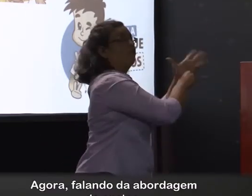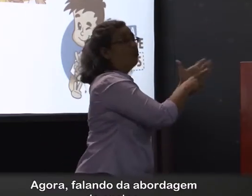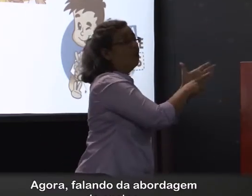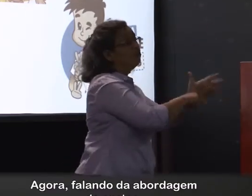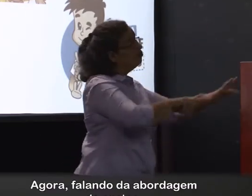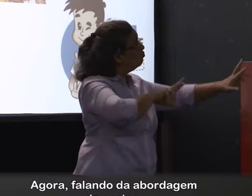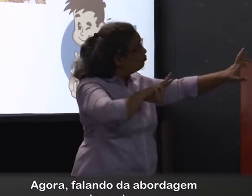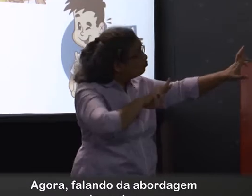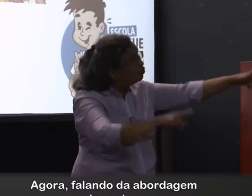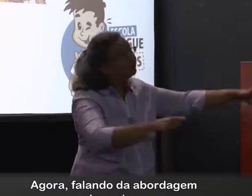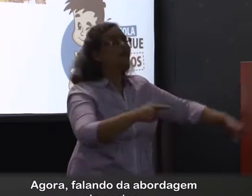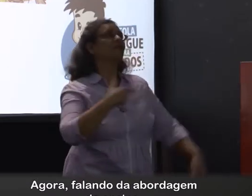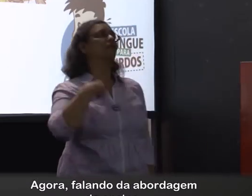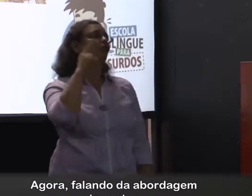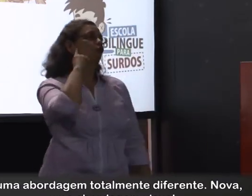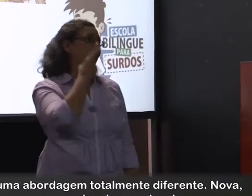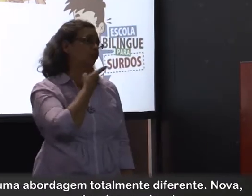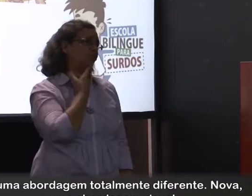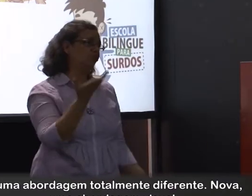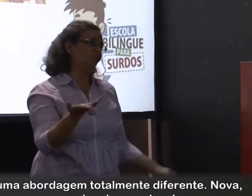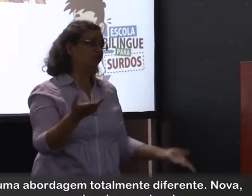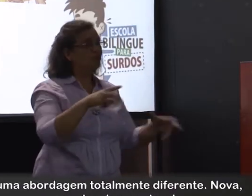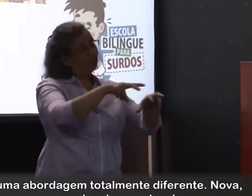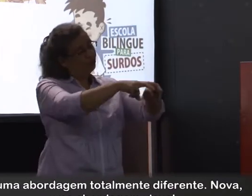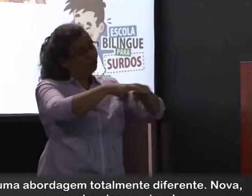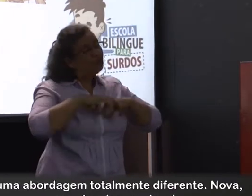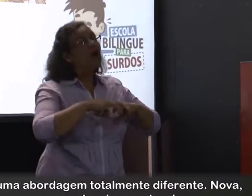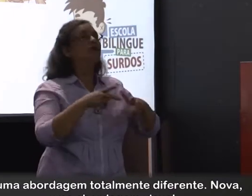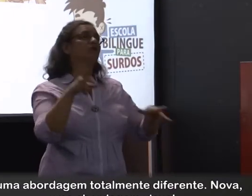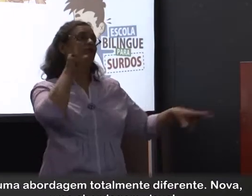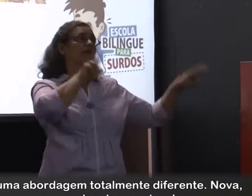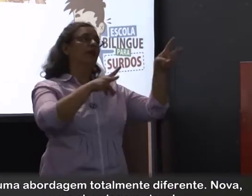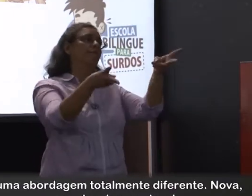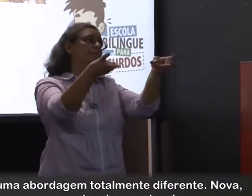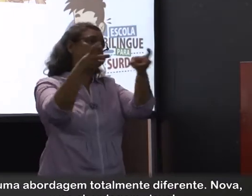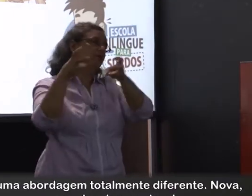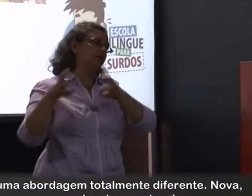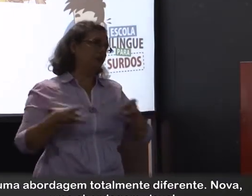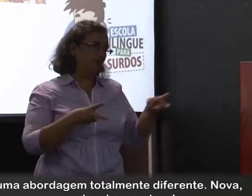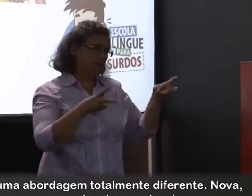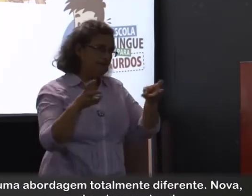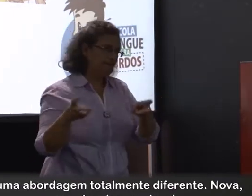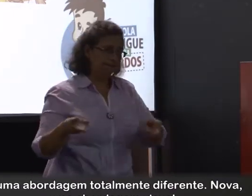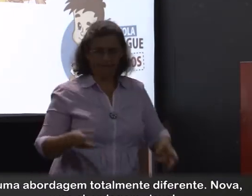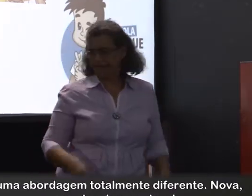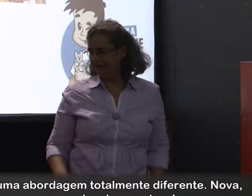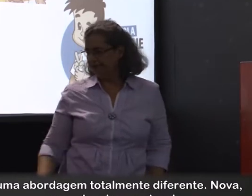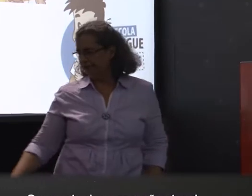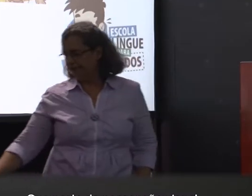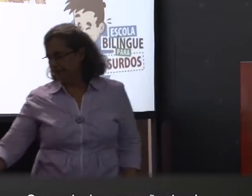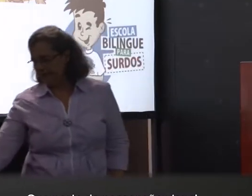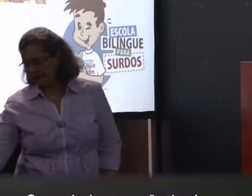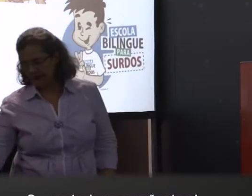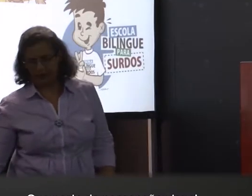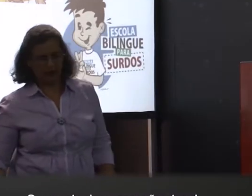da abordagem de ensino, é uma abordagem totalmente diferente, uma abordagem nova, uma abordagem visual, a partir da